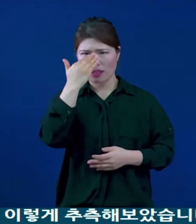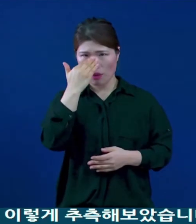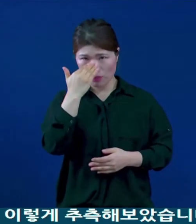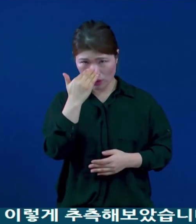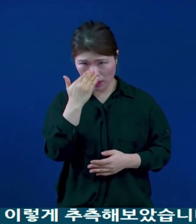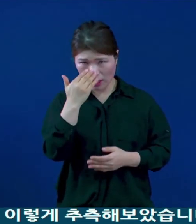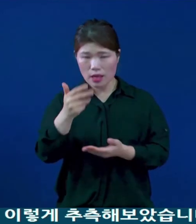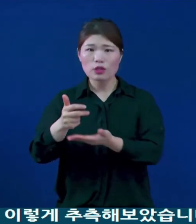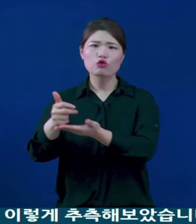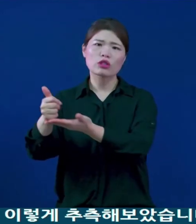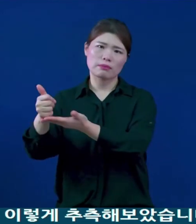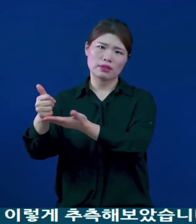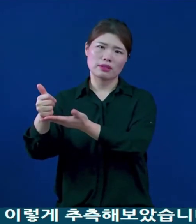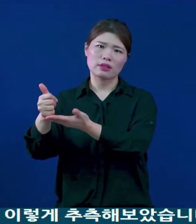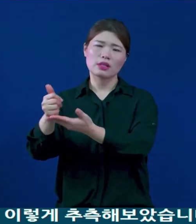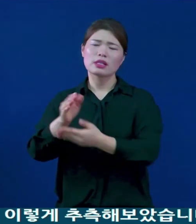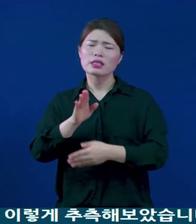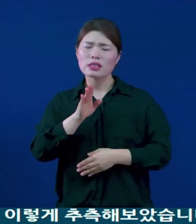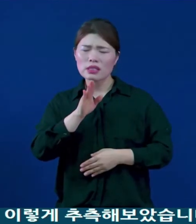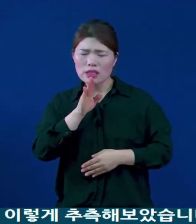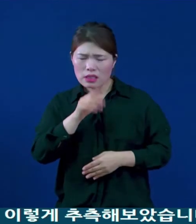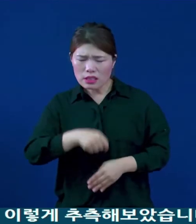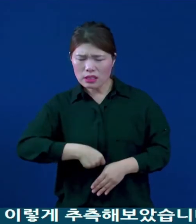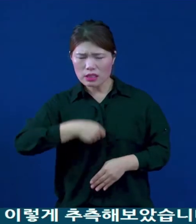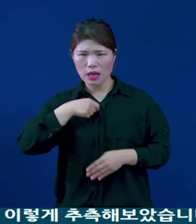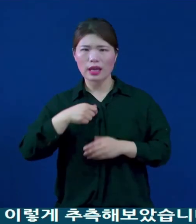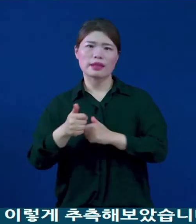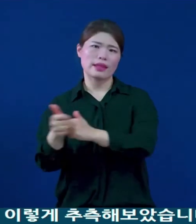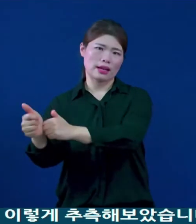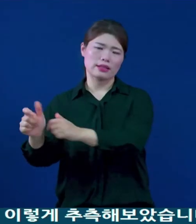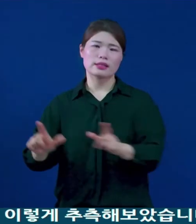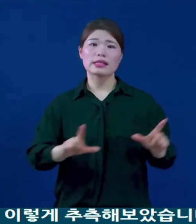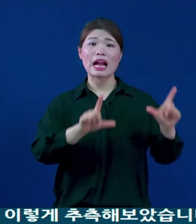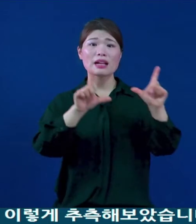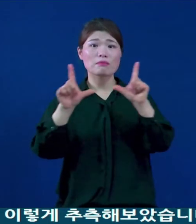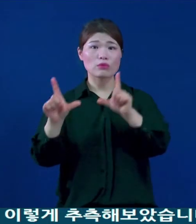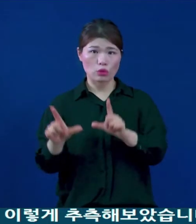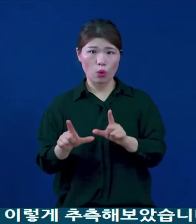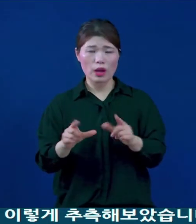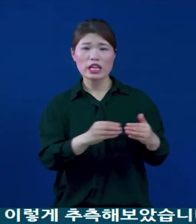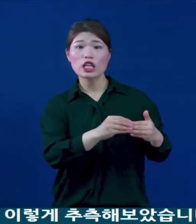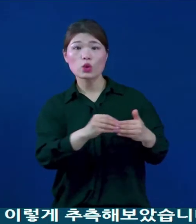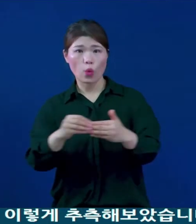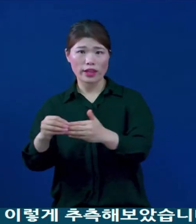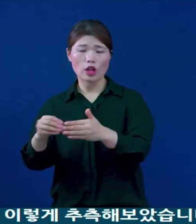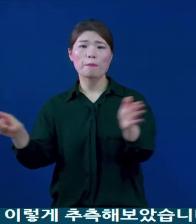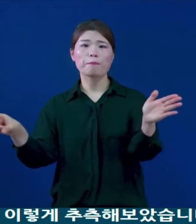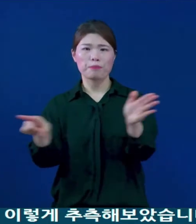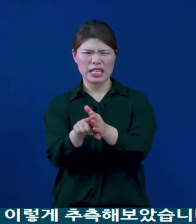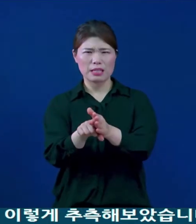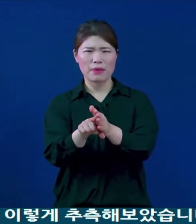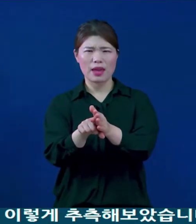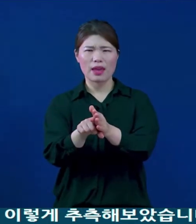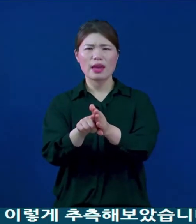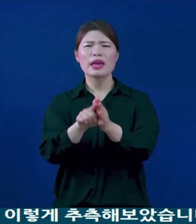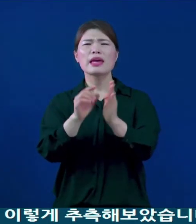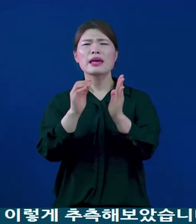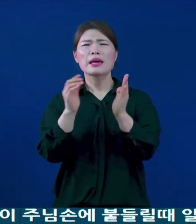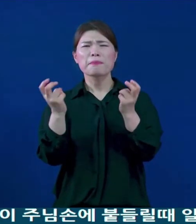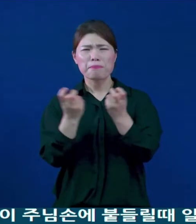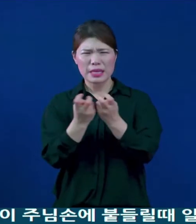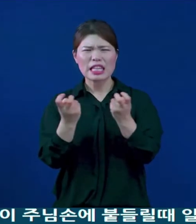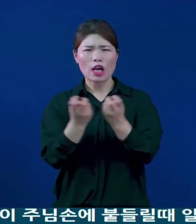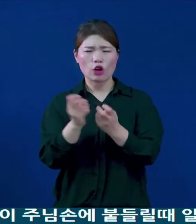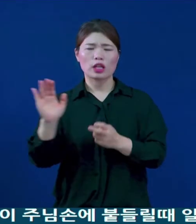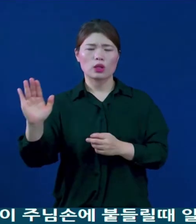주님을 신실하게 따르는 삶으로 인도하였던 믿음의 비밀이요 비결일 수도 있다는 것이죠.